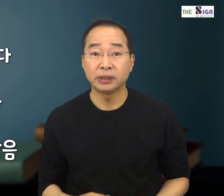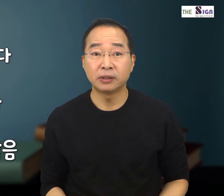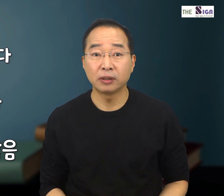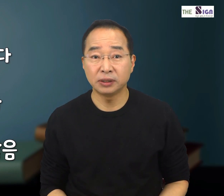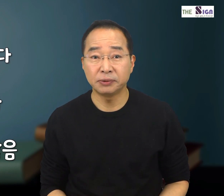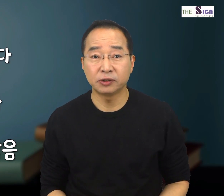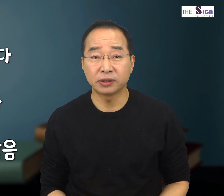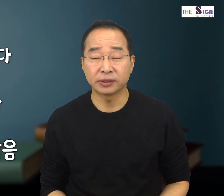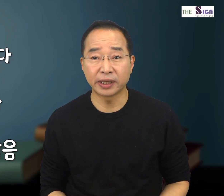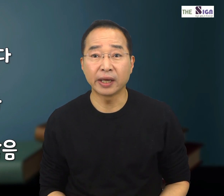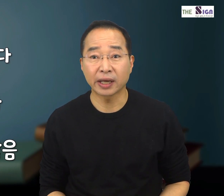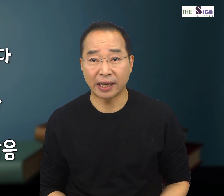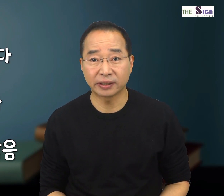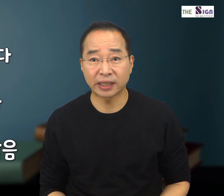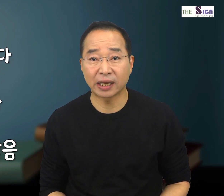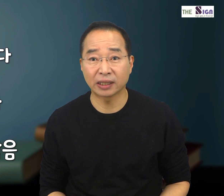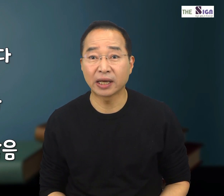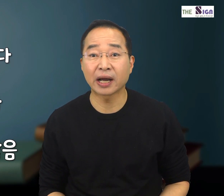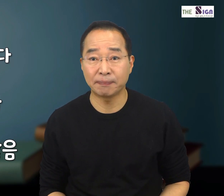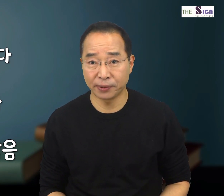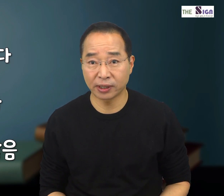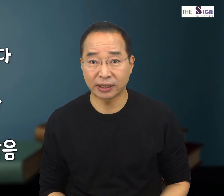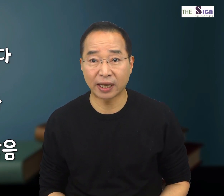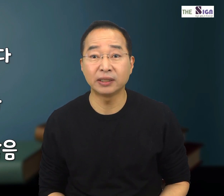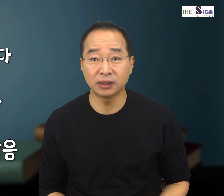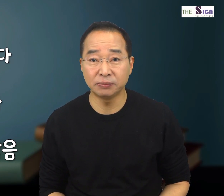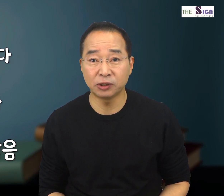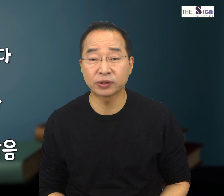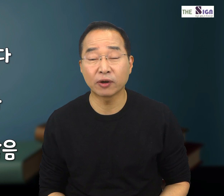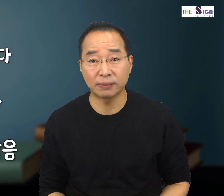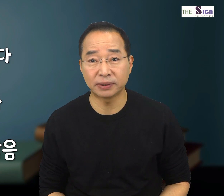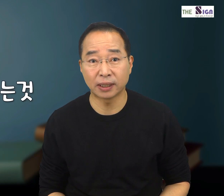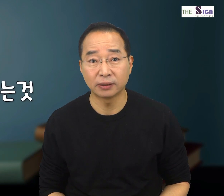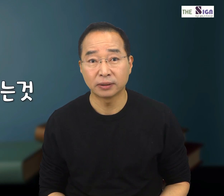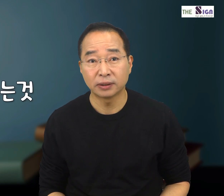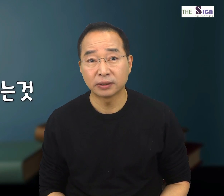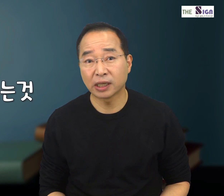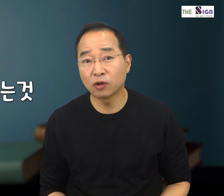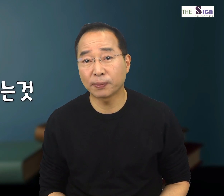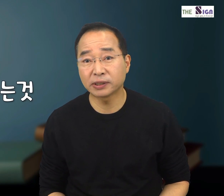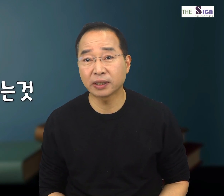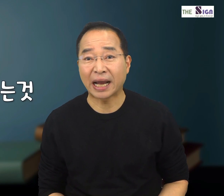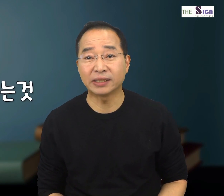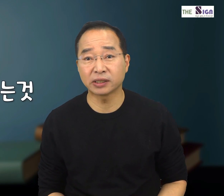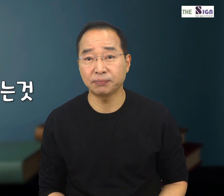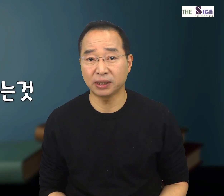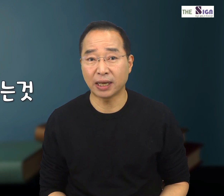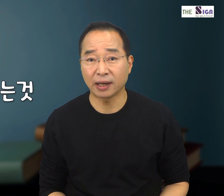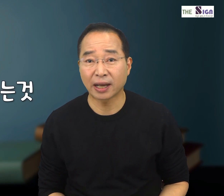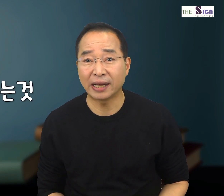이런 의미를 쓸 때 간단하다, 간편하다라는 의미로 사용합니다. 자, 7번째는 갈등입니다.